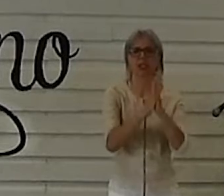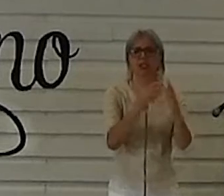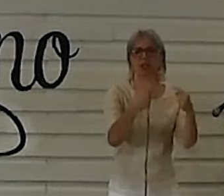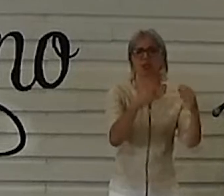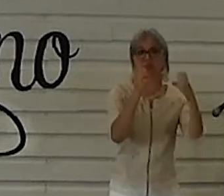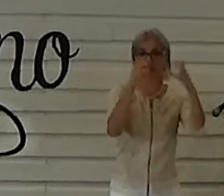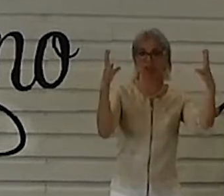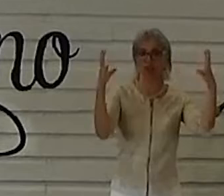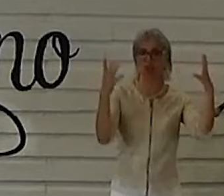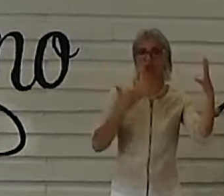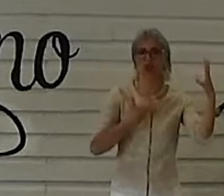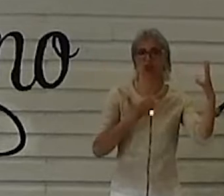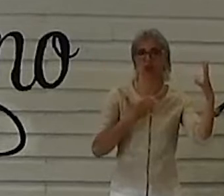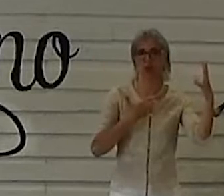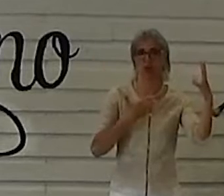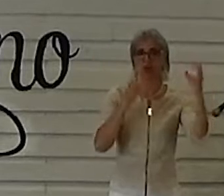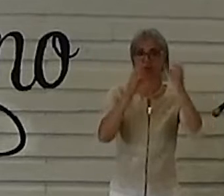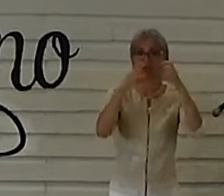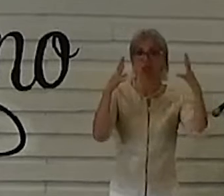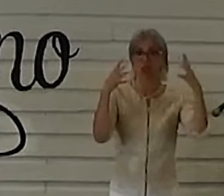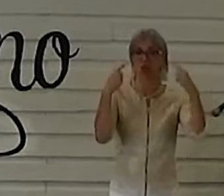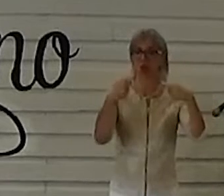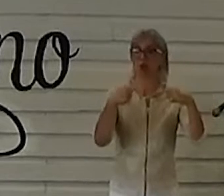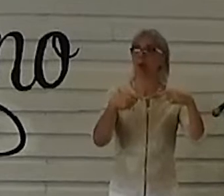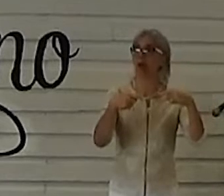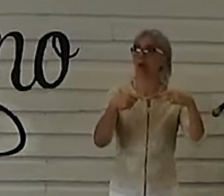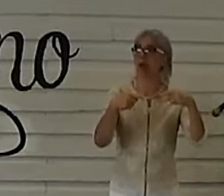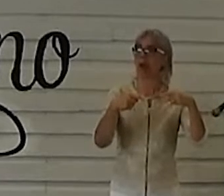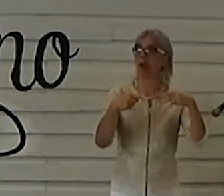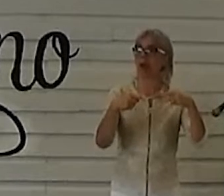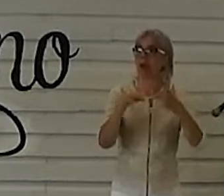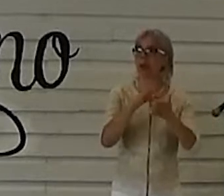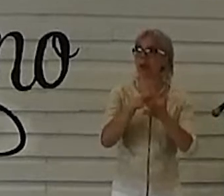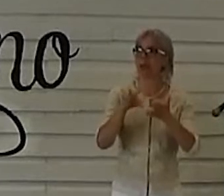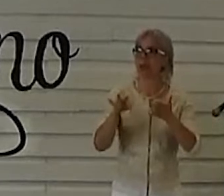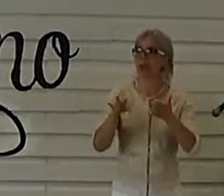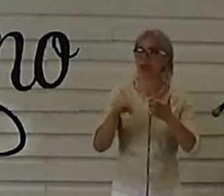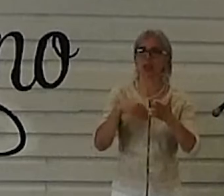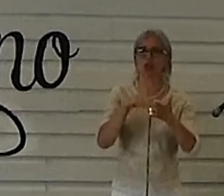visione, e quella visione è scritta lì, sotto il benvenuto.